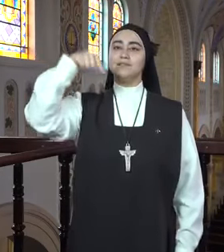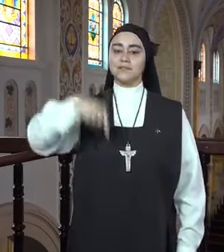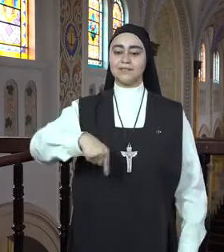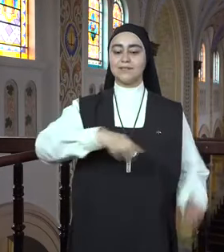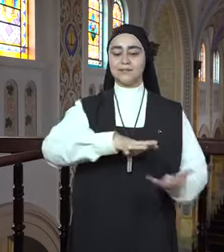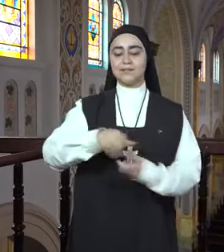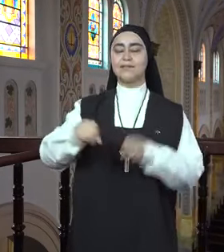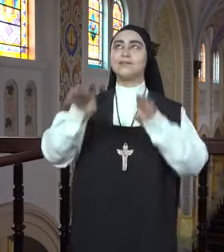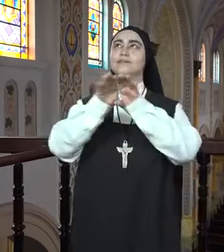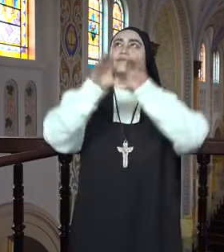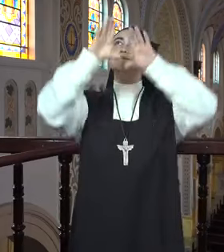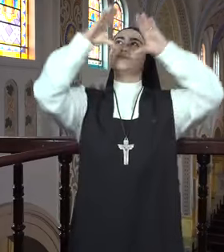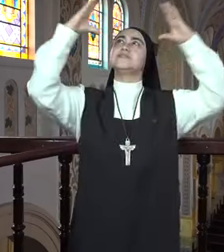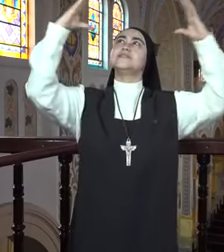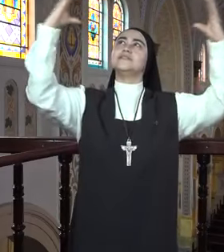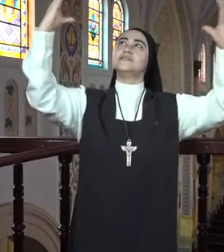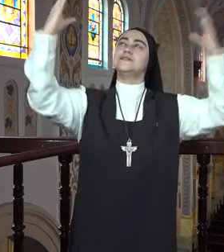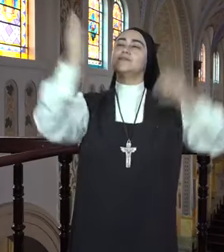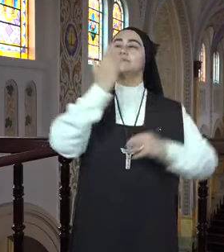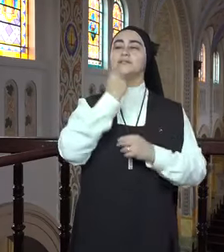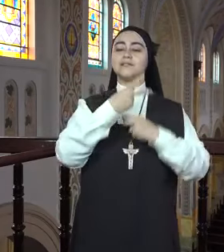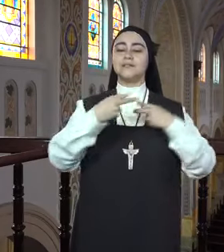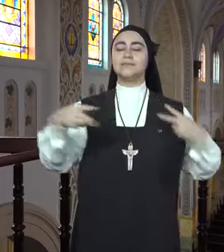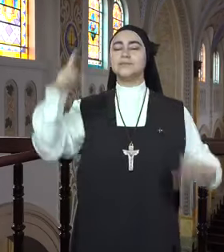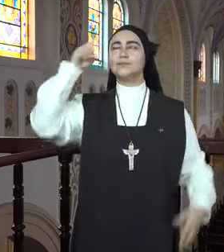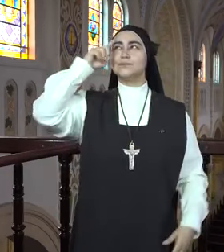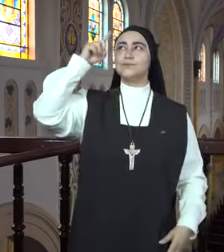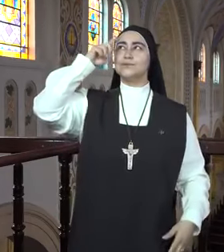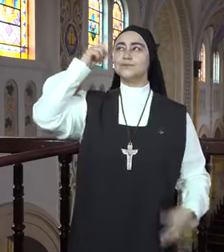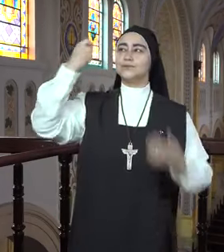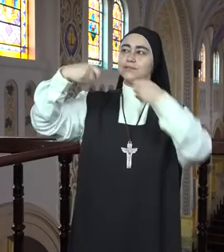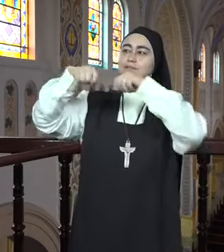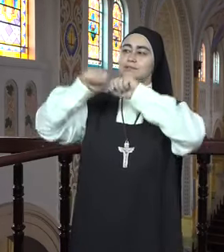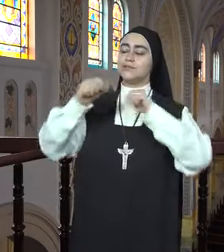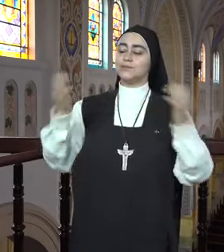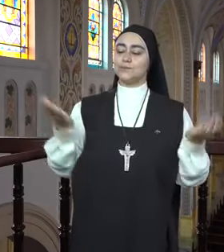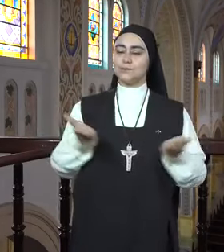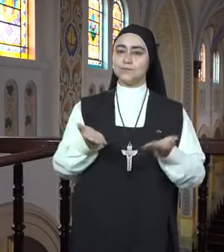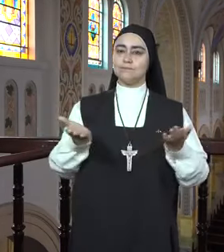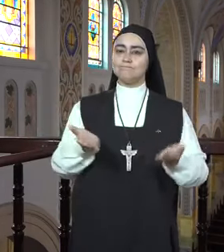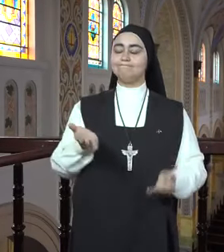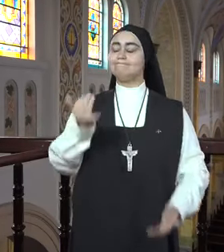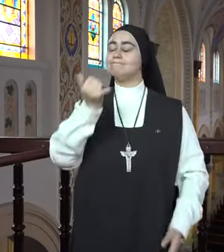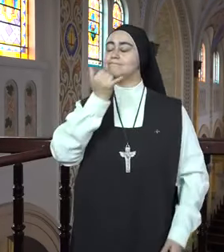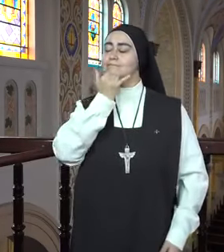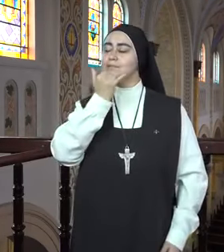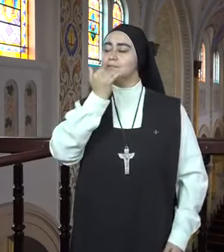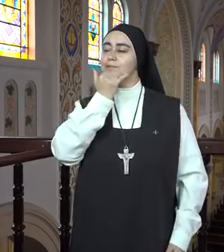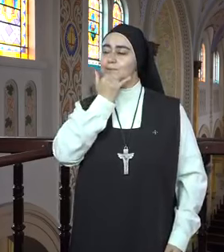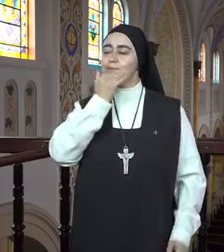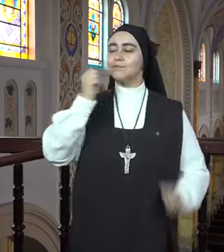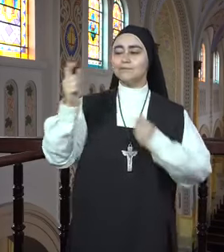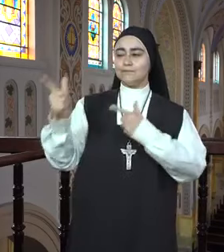vossa vontade, assim na terra como no céu. O pão nosso de cada dia nos dai hoje, perdoai-nos as